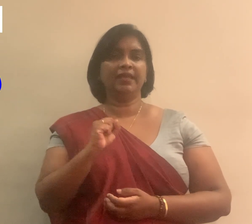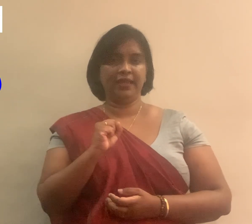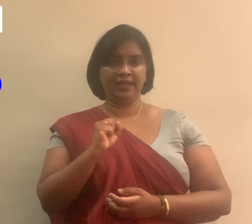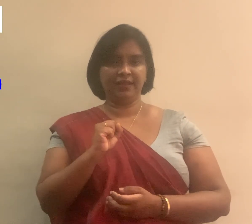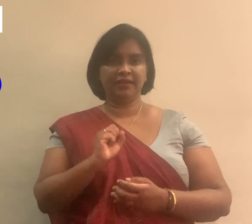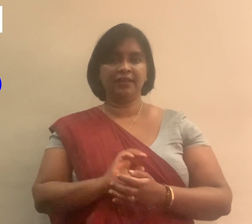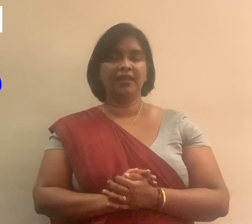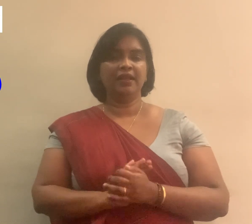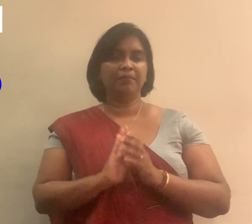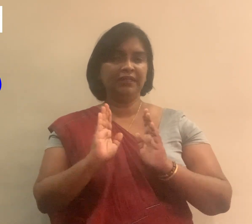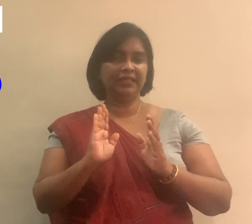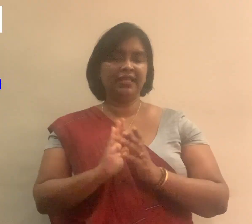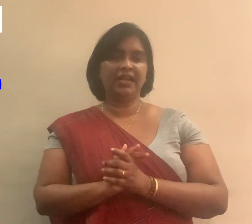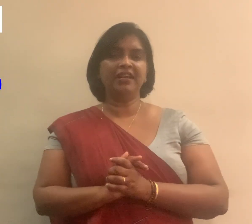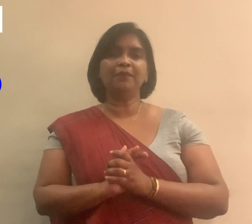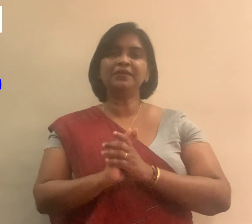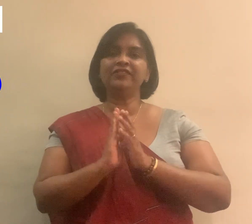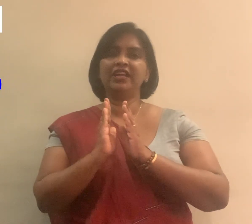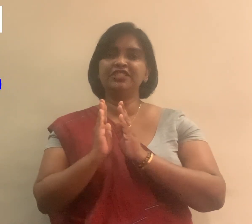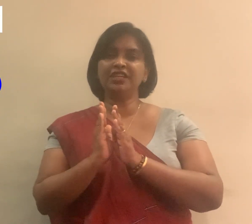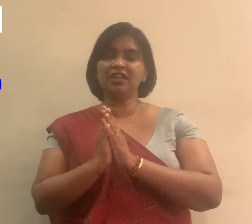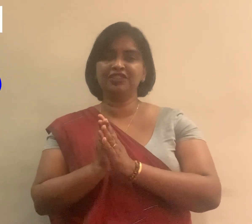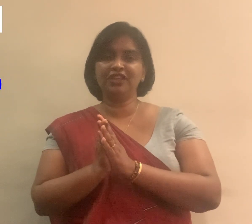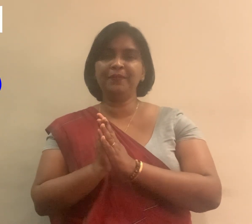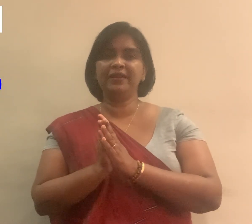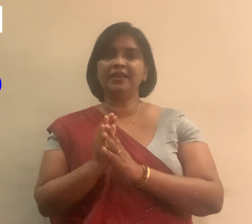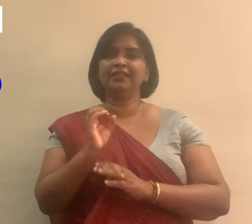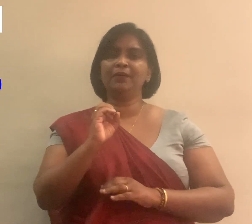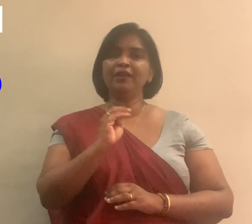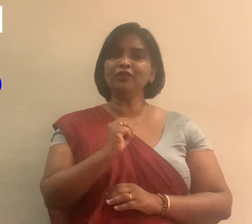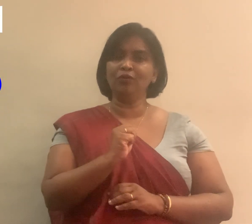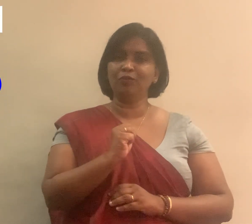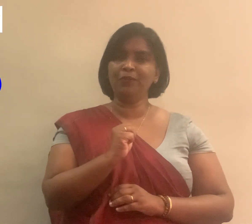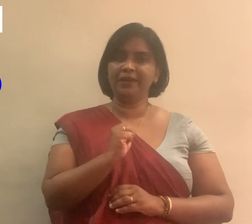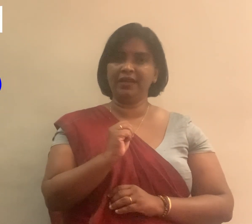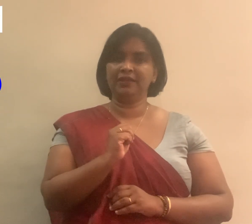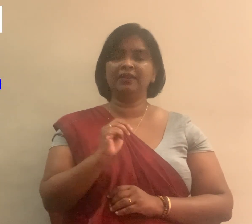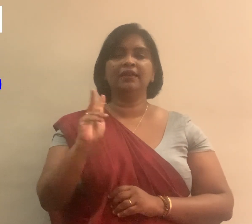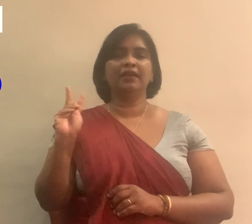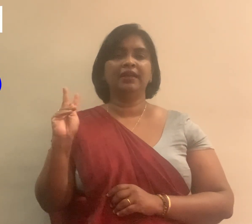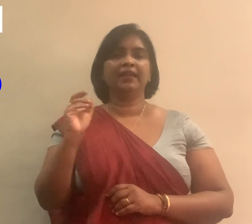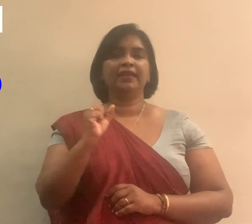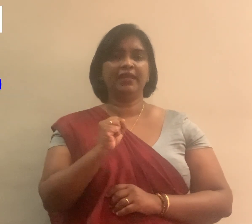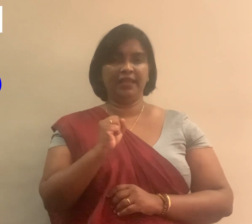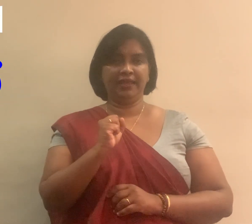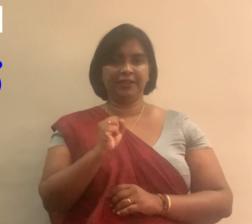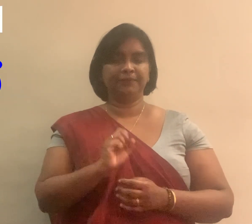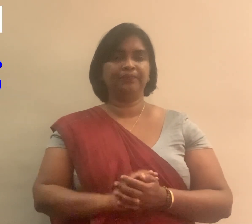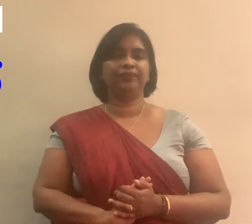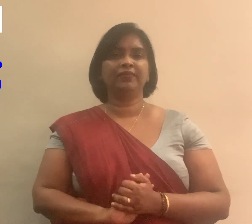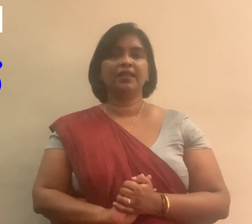K. මතක තියාගන්න අපි ව්‍යංජන අක්ෂරය පෙන්නන තමයි හොම්බුව පෙන්නන්නේ. K.